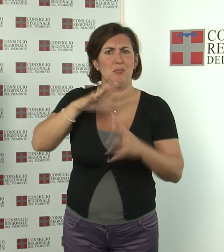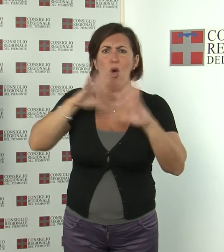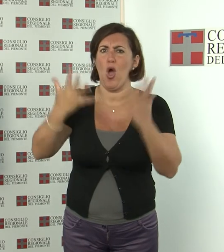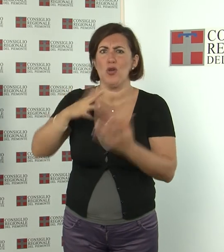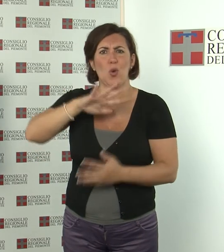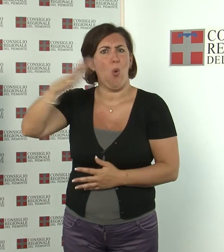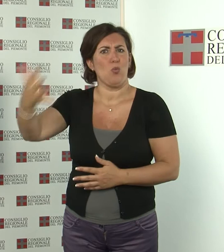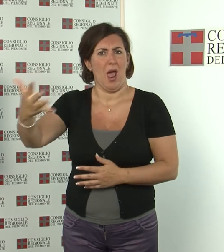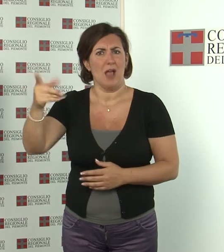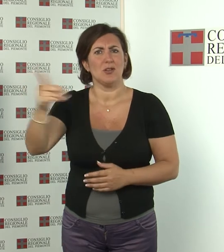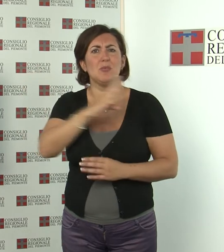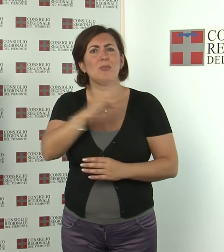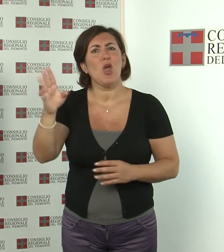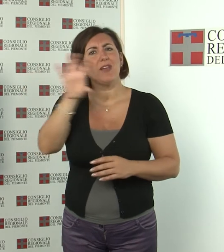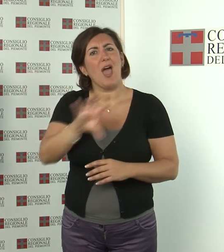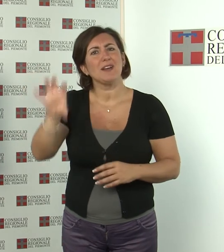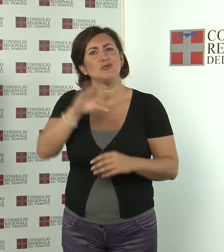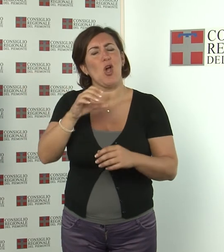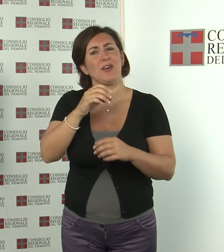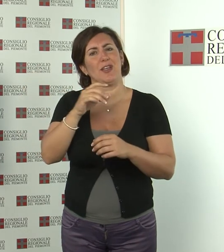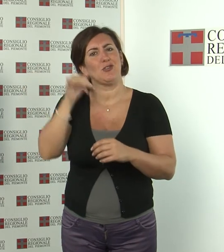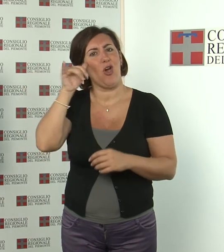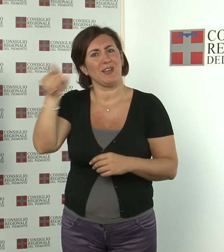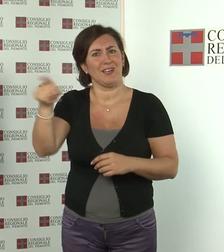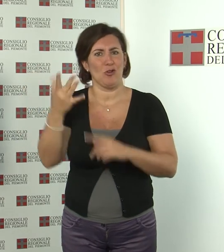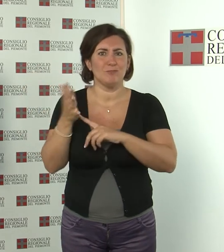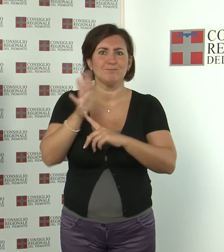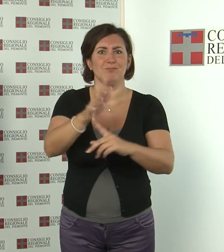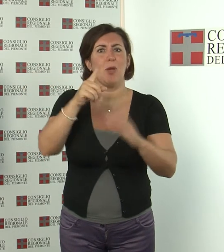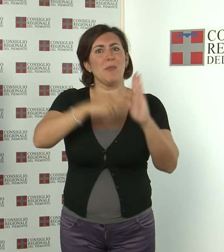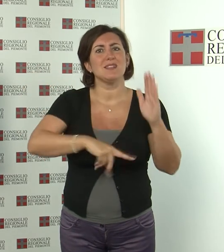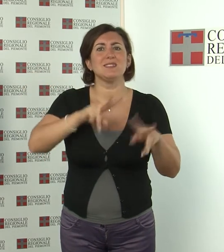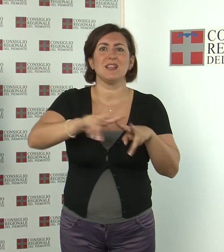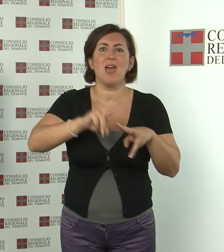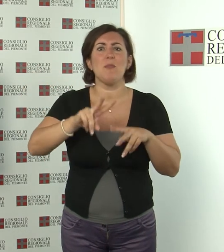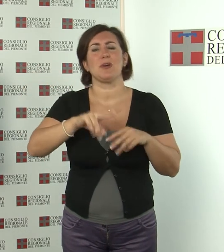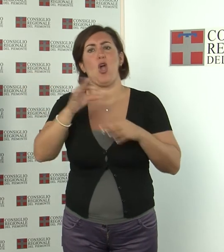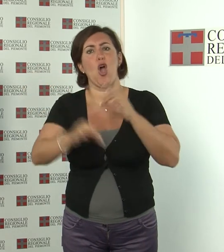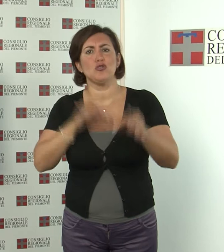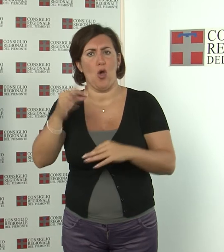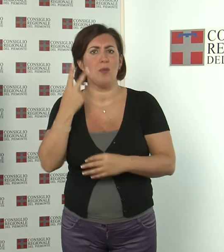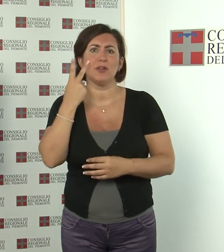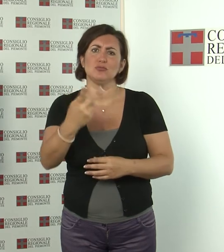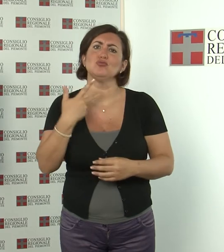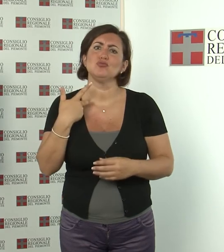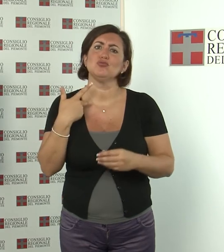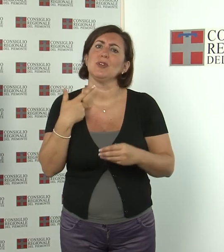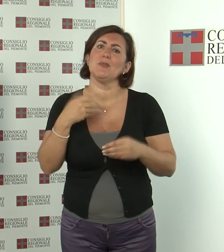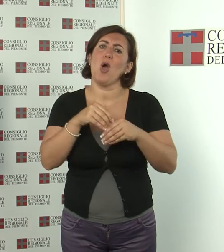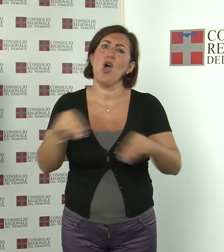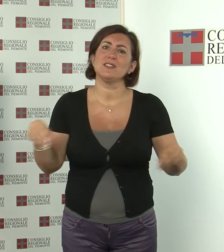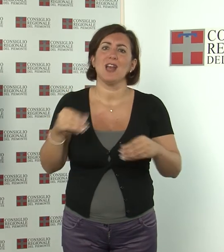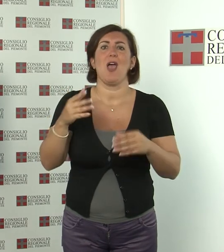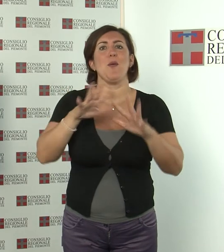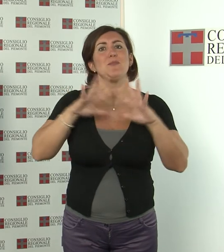biblioteca della Regione a Torino per i mesi di settembre e ottobre e visitabile fino al 13 ottobre la mostra pianeta Urania che